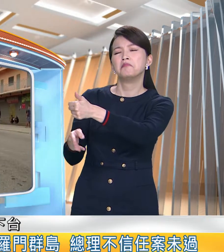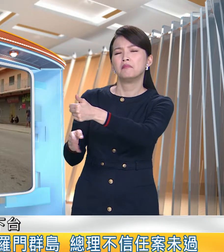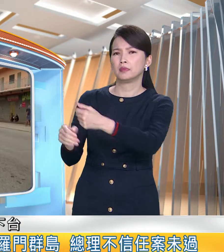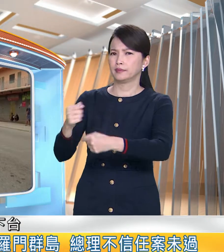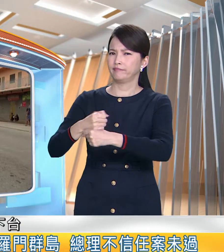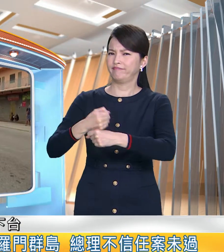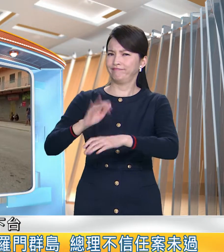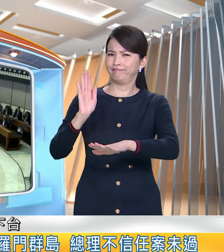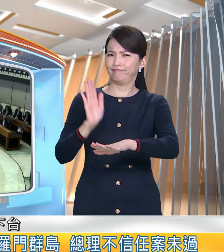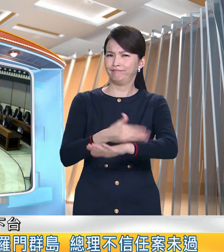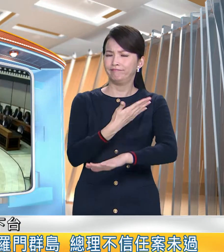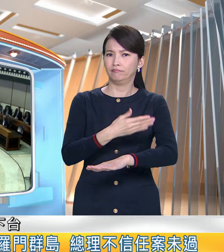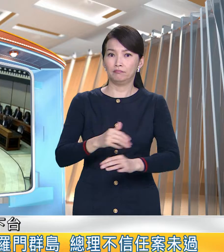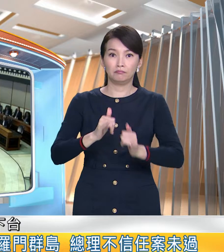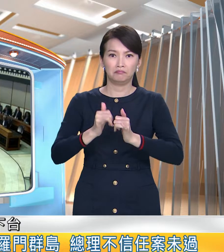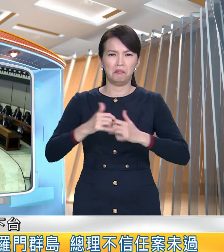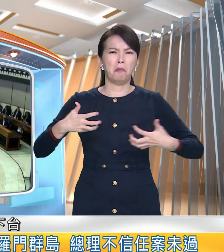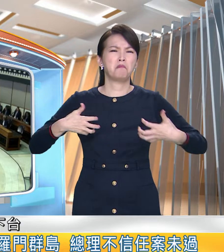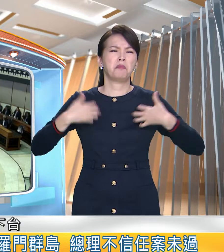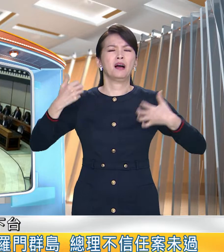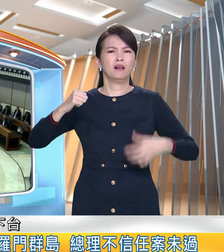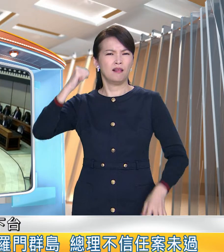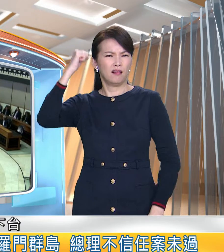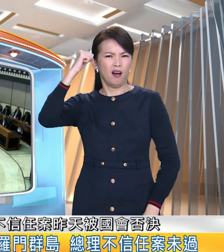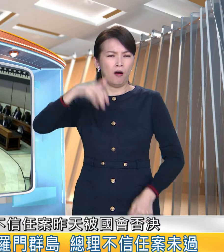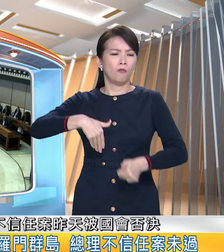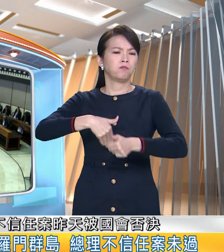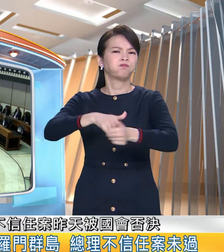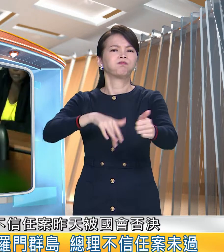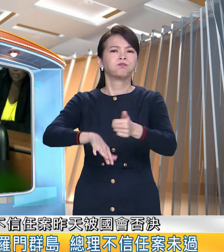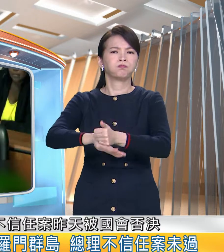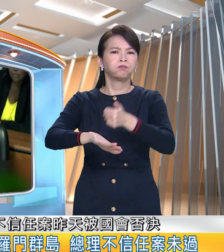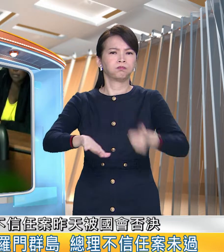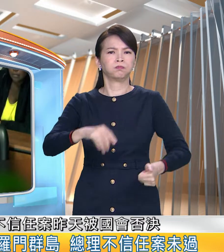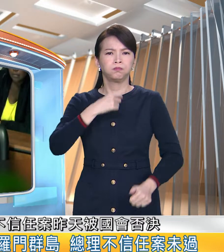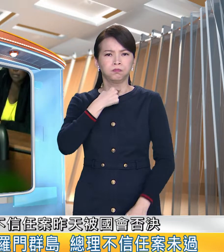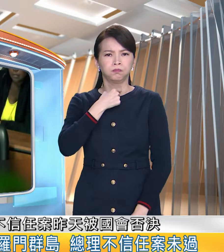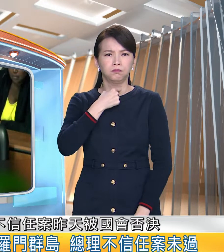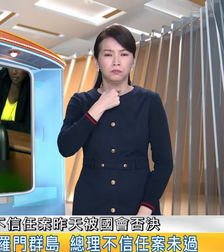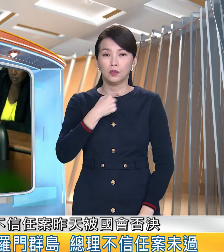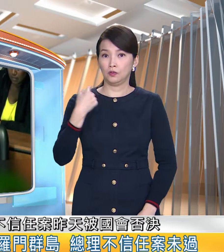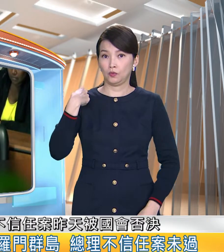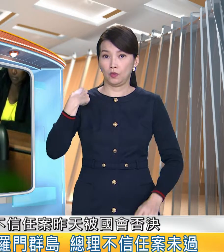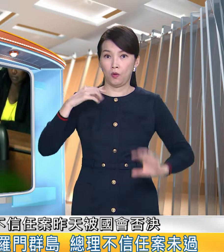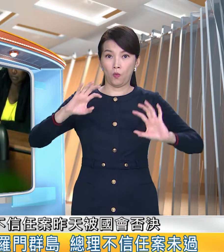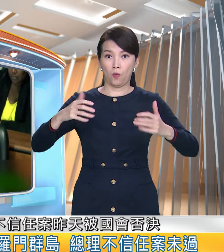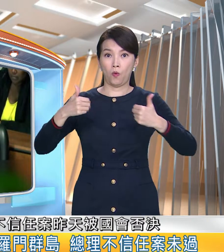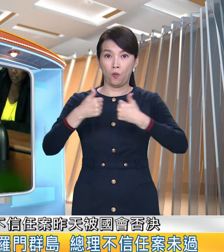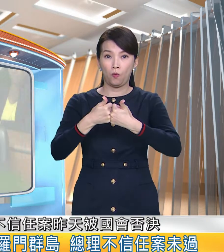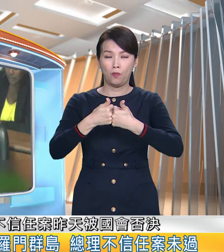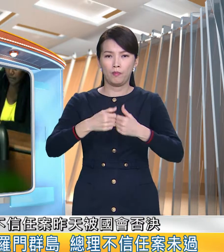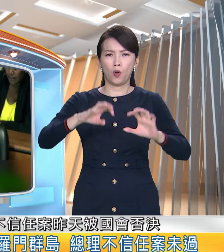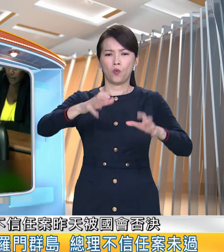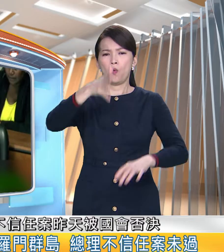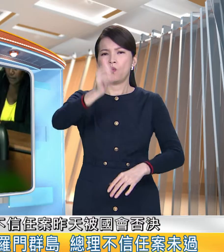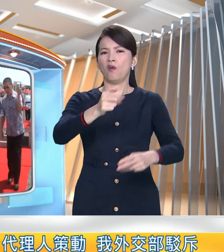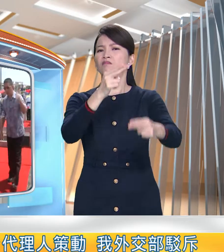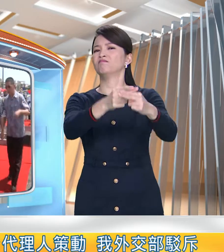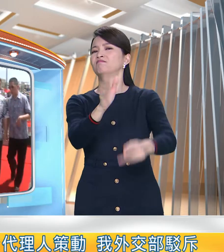苏加瓦瑞要下台，而苏加瓦瑞的不信任案昨天是被国会否决。他在辩